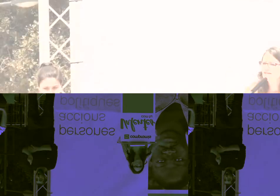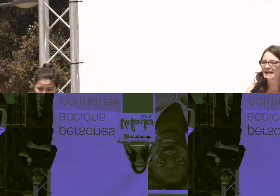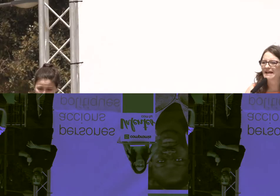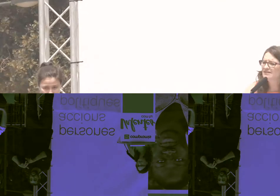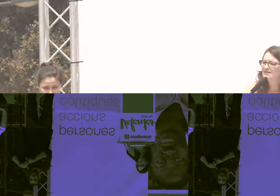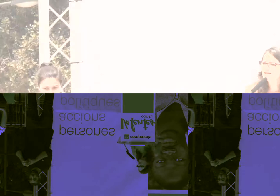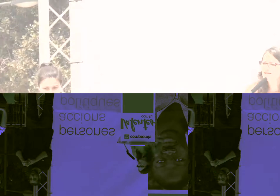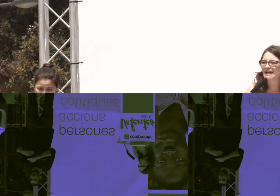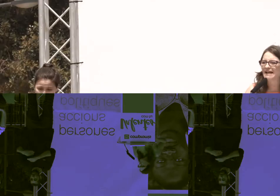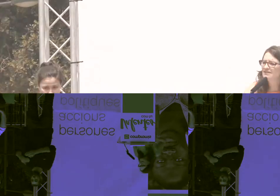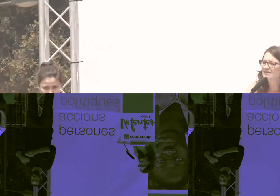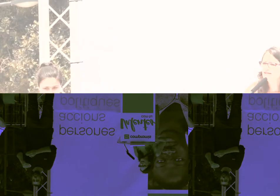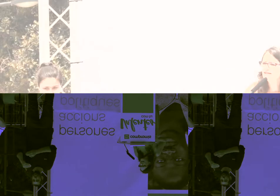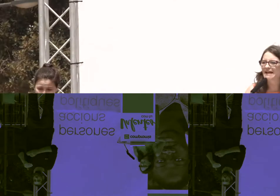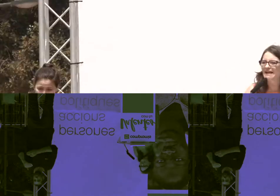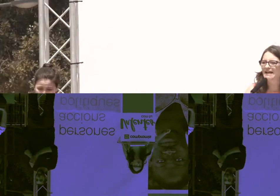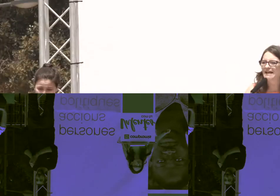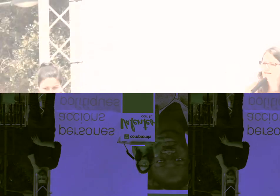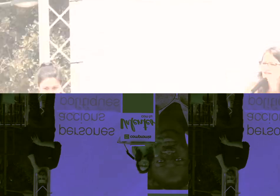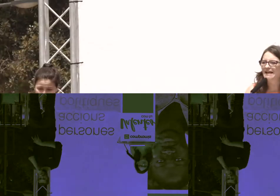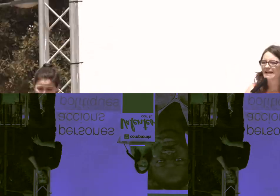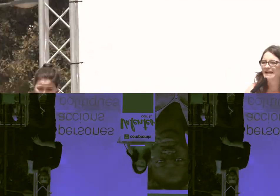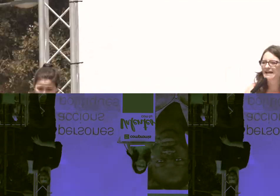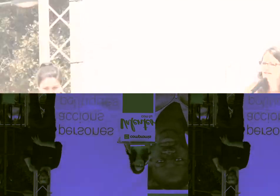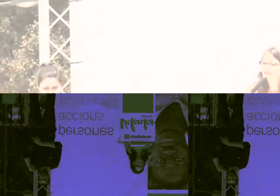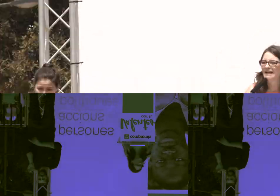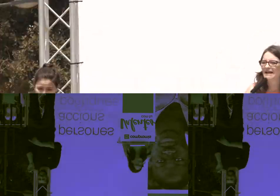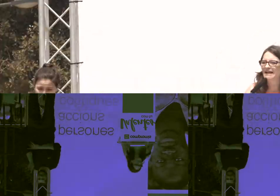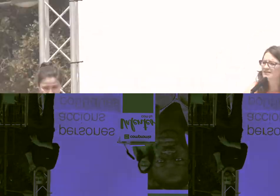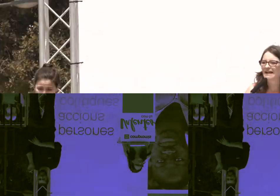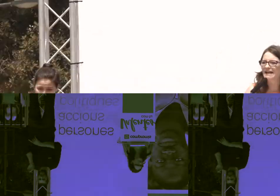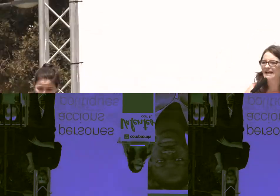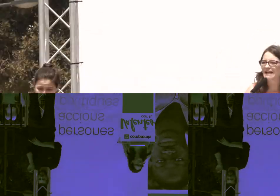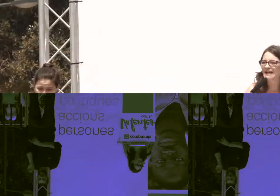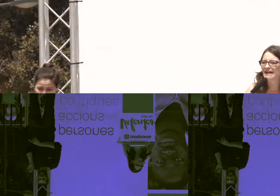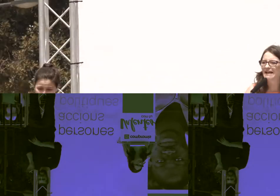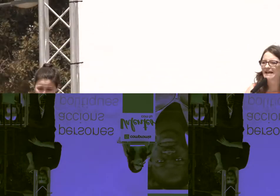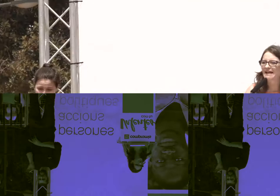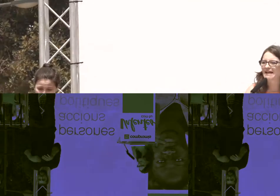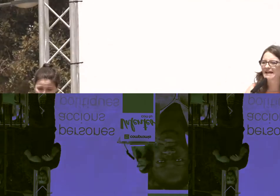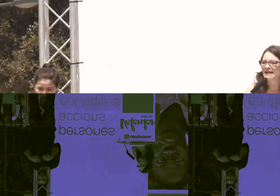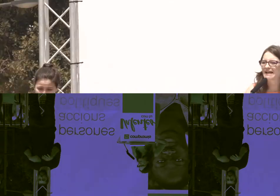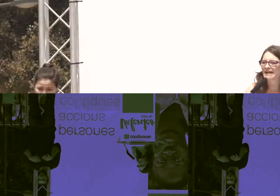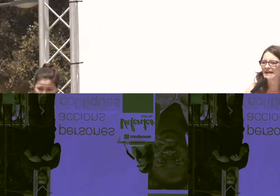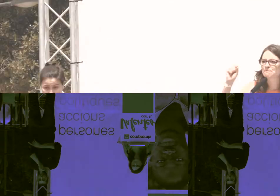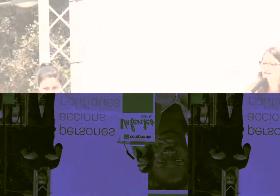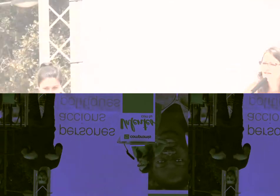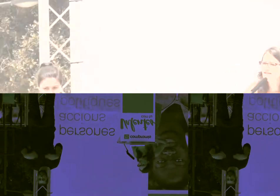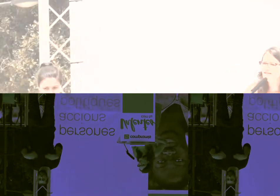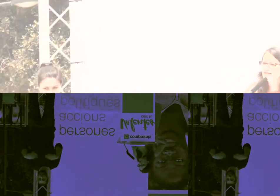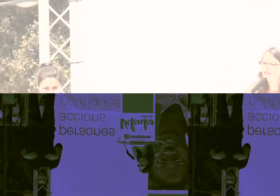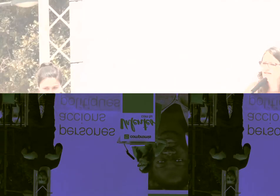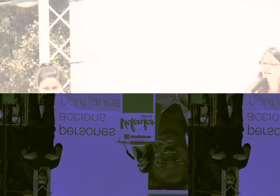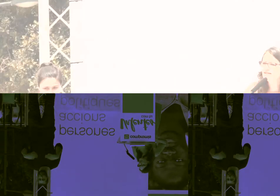2015, mares i pares de xiquets, de famílies humils, se mossegaven les ungles quan arribava setembre perquè